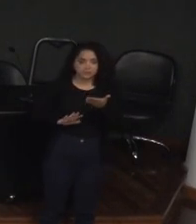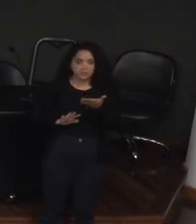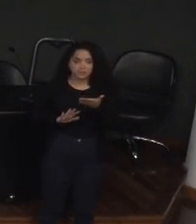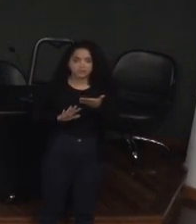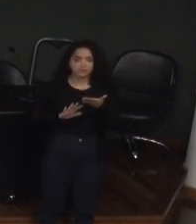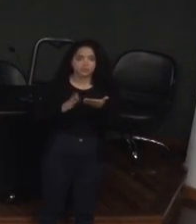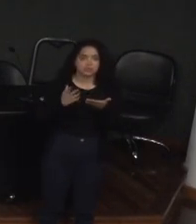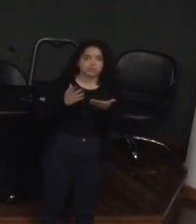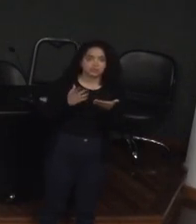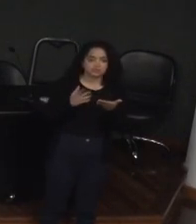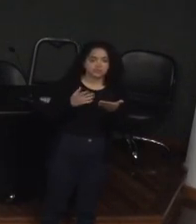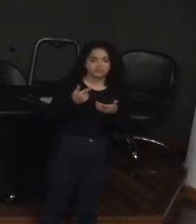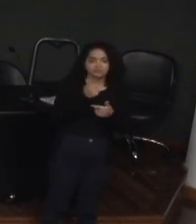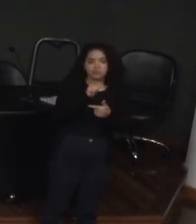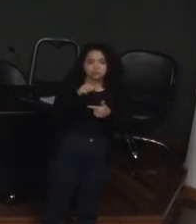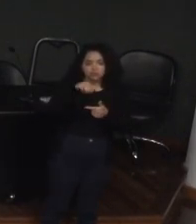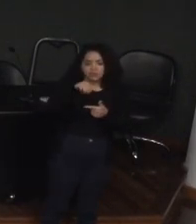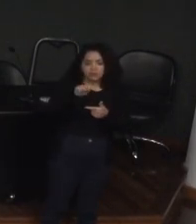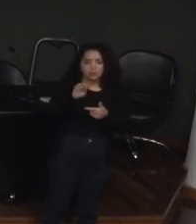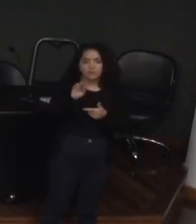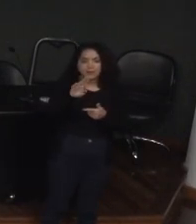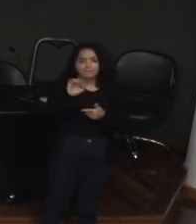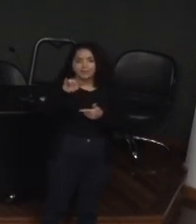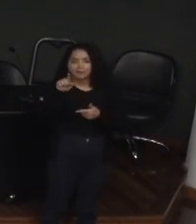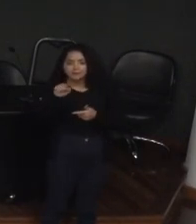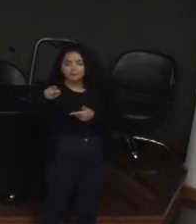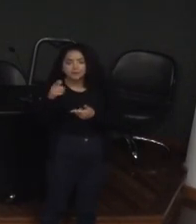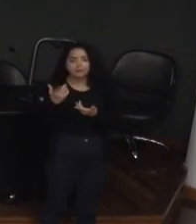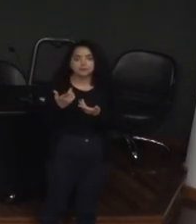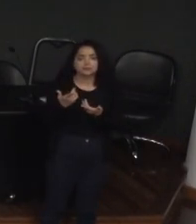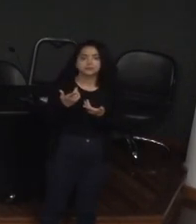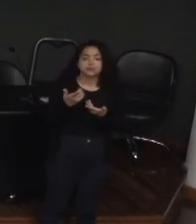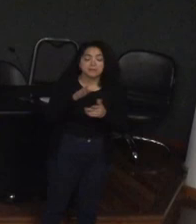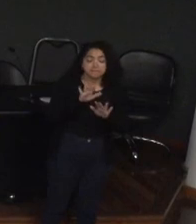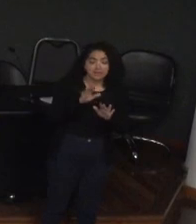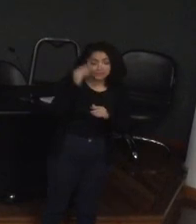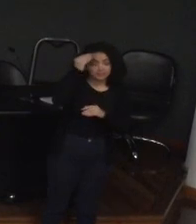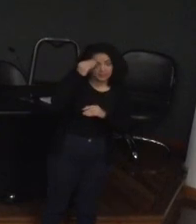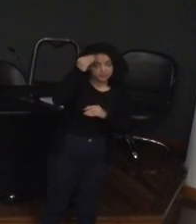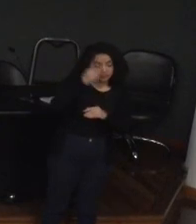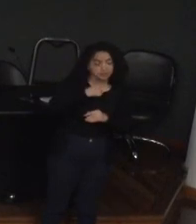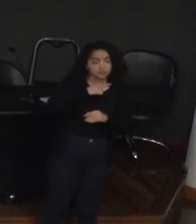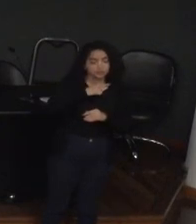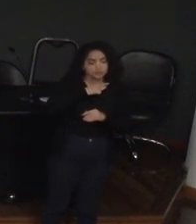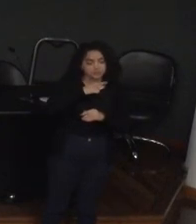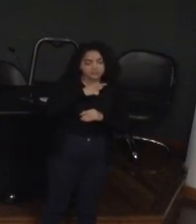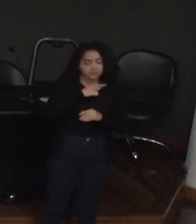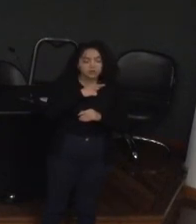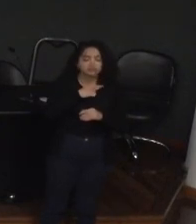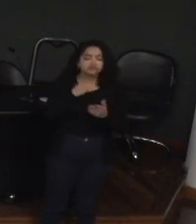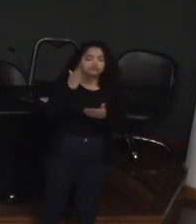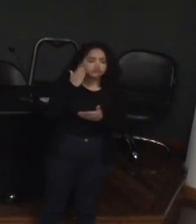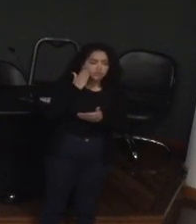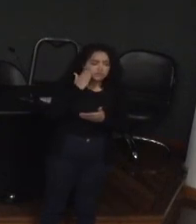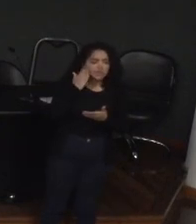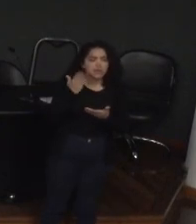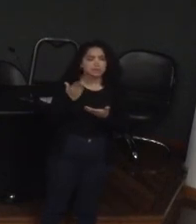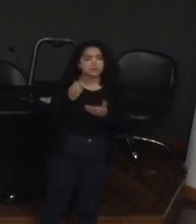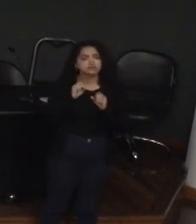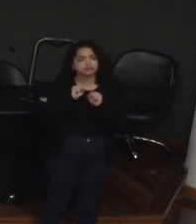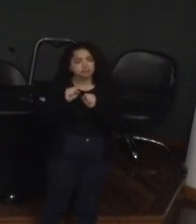não têm uma matriz ainda com apetite de risco definido, mas pela experiência que vocês têm, vocês já sabem se aquilo